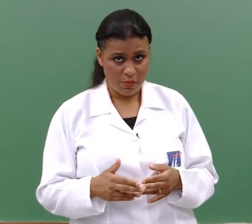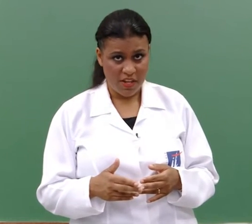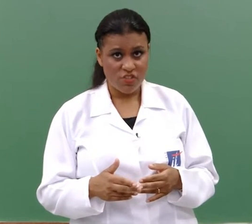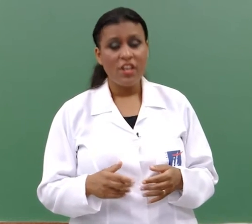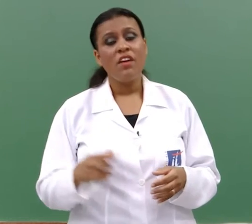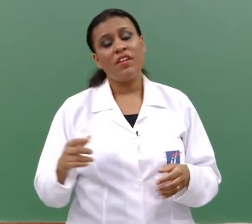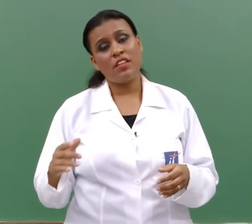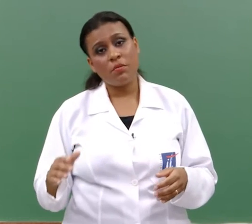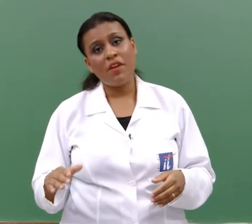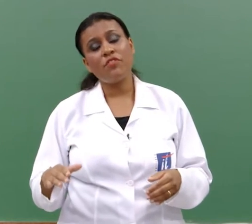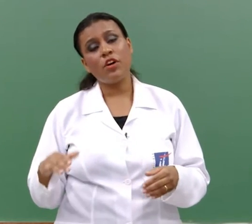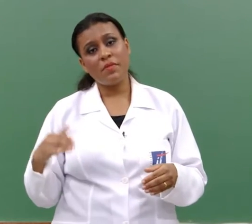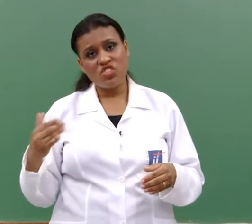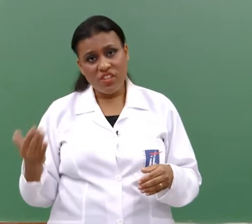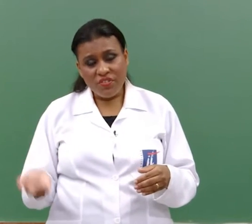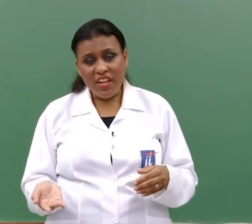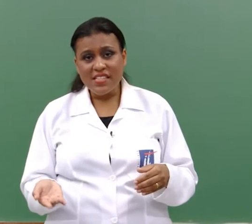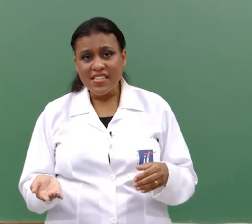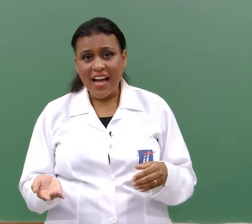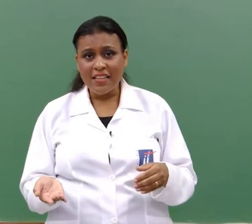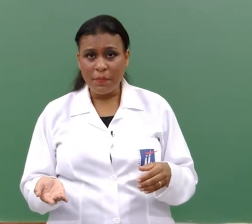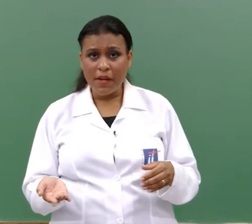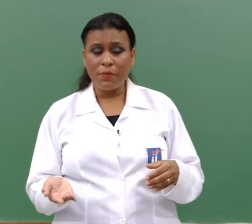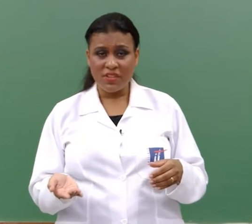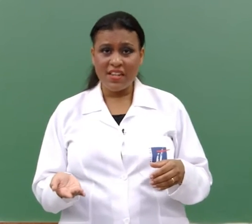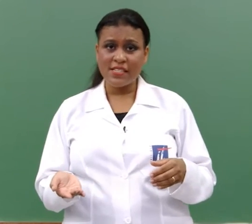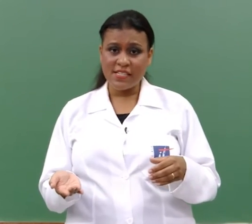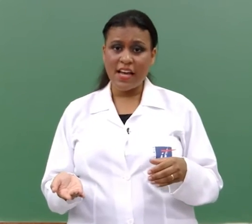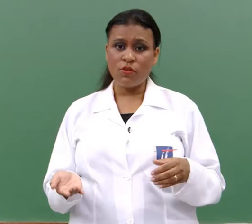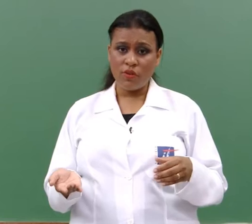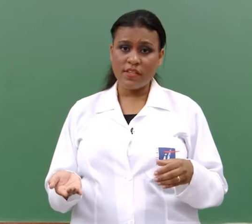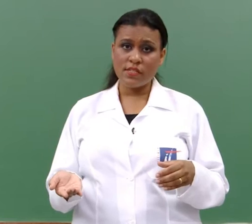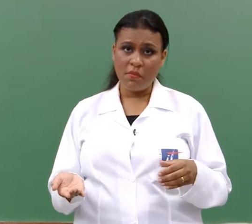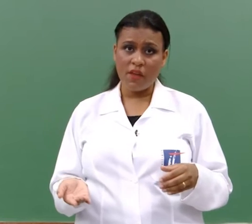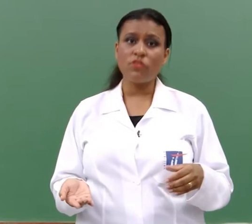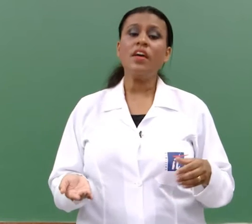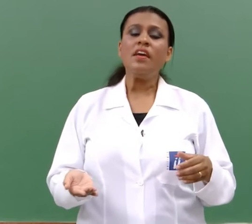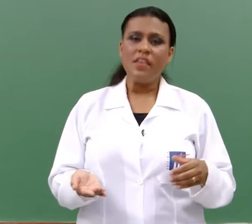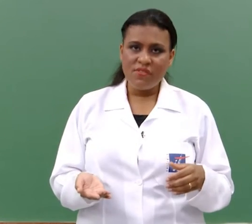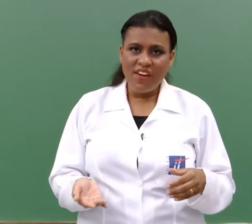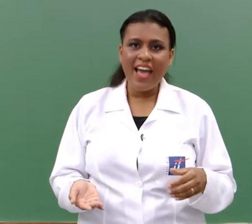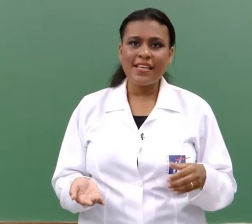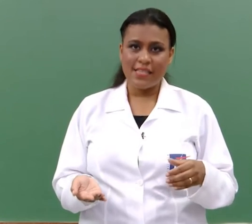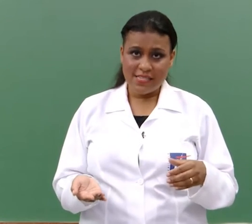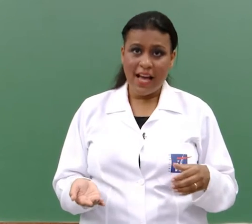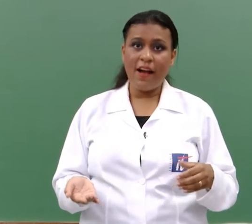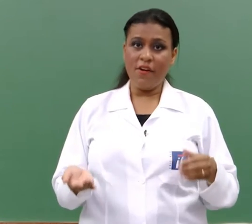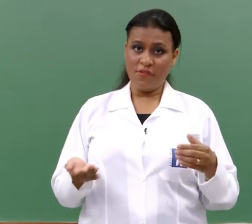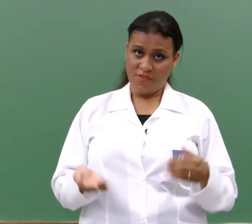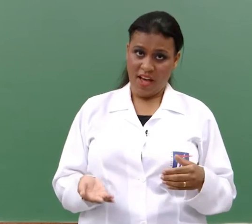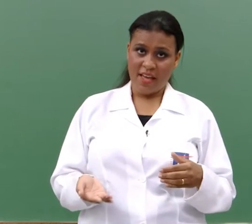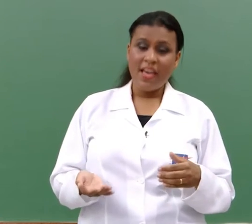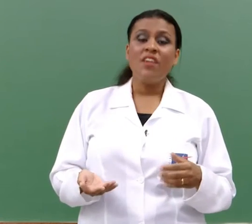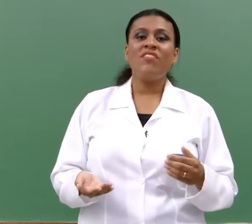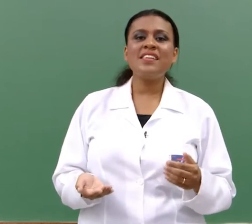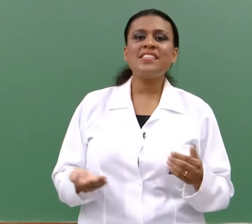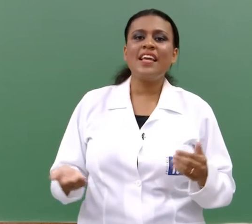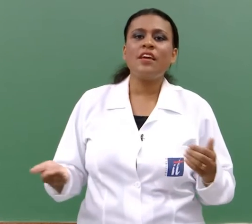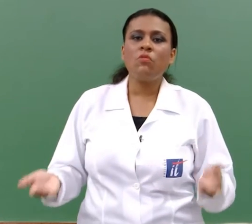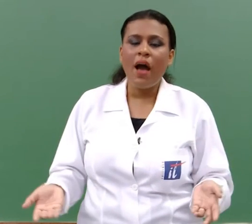simplesmente. Vai ter uma forma diferenciada para poder acessar o conhecimento. E vai acessar? Vai. Vai ser igual